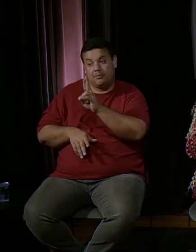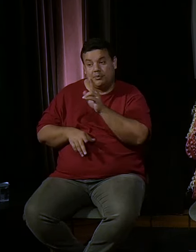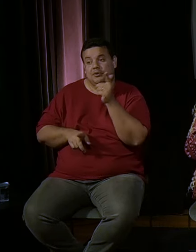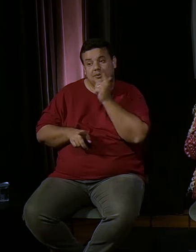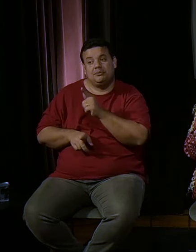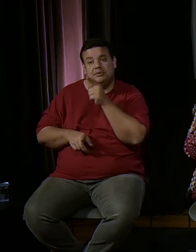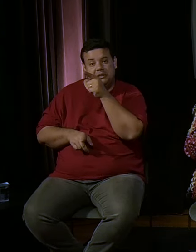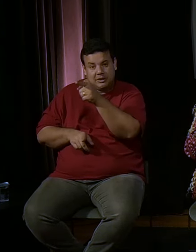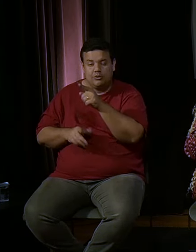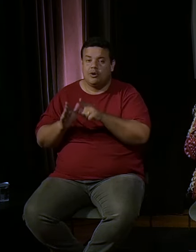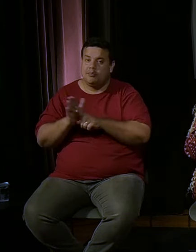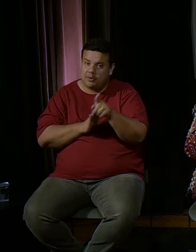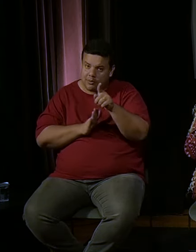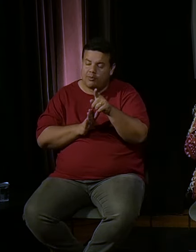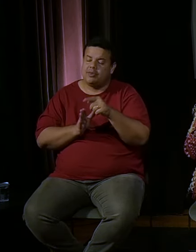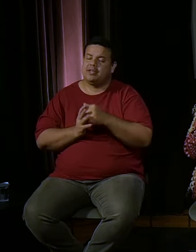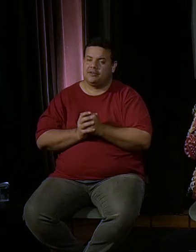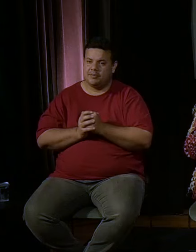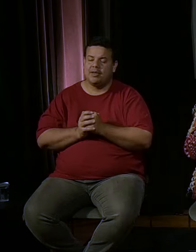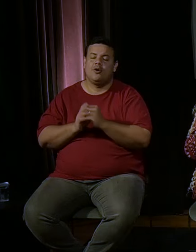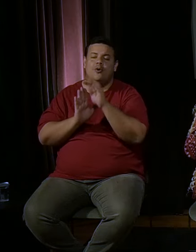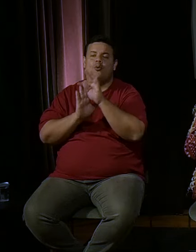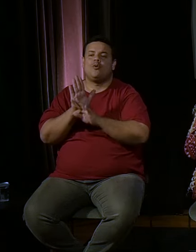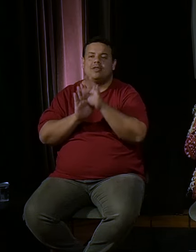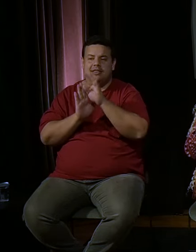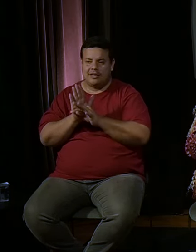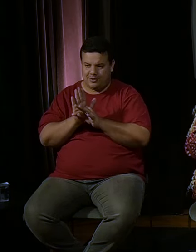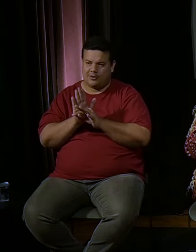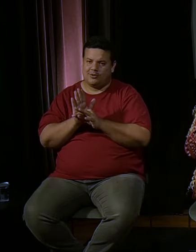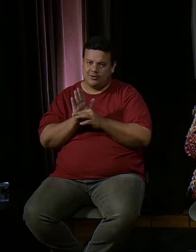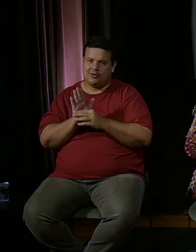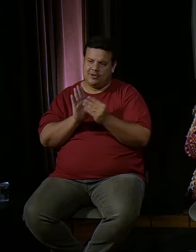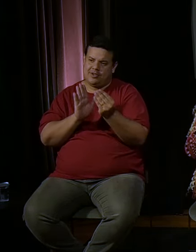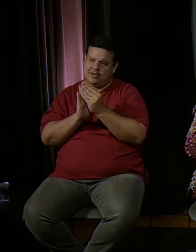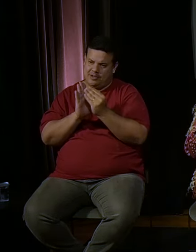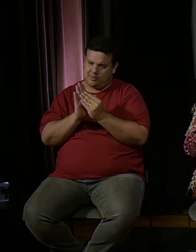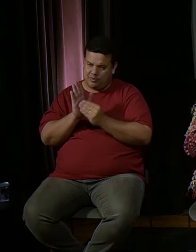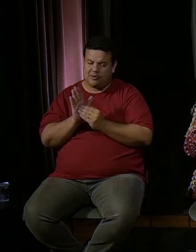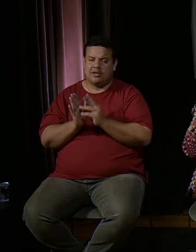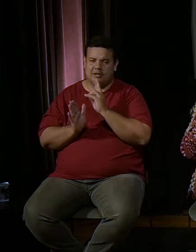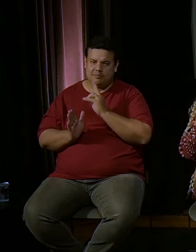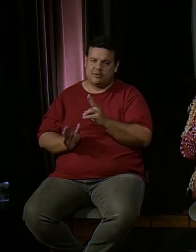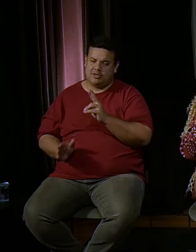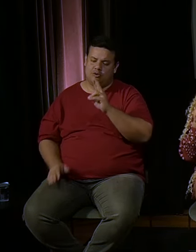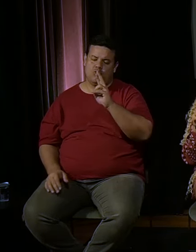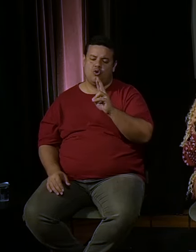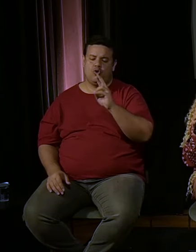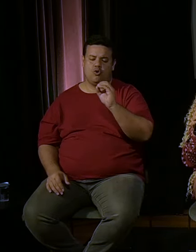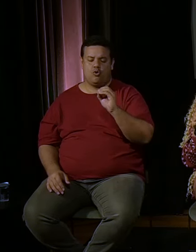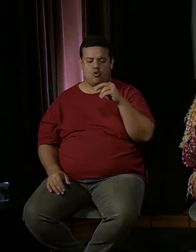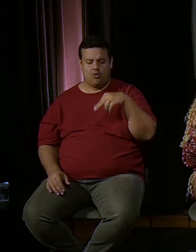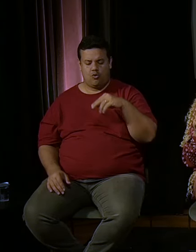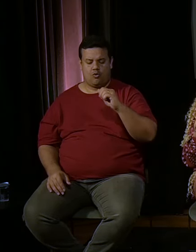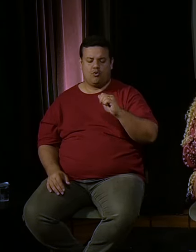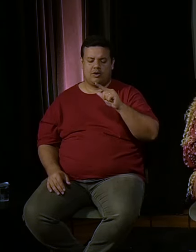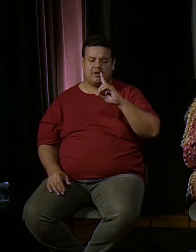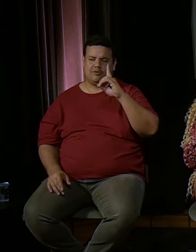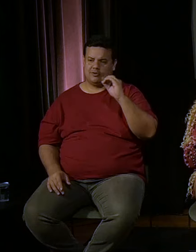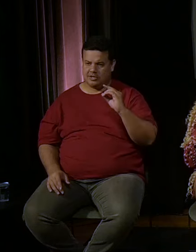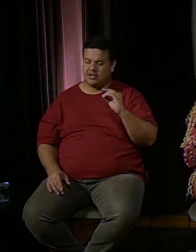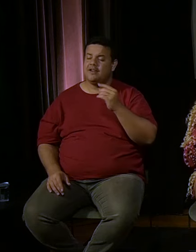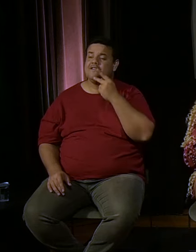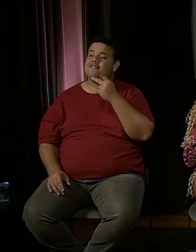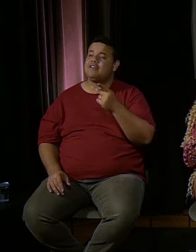ao que era o filme. E esse texto que ele publicou, respondendo o Ronald, que era um crítico de cinema, ele fala onde é que está a questão do autor, né?